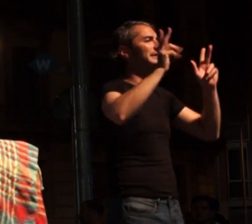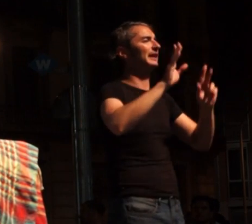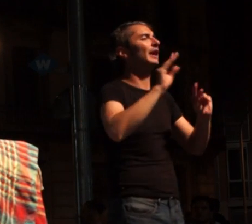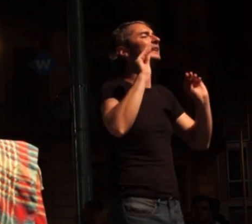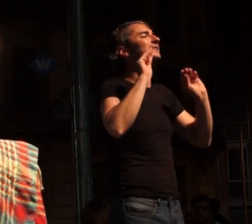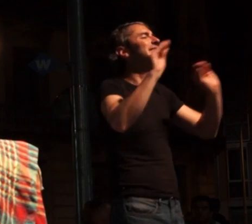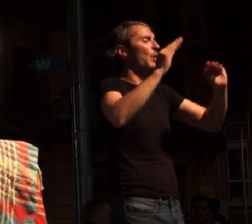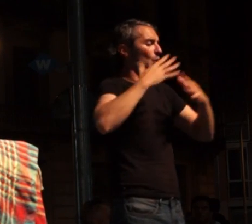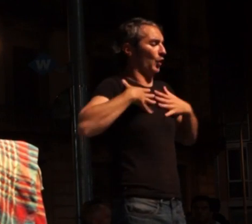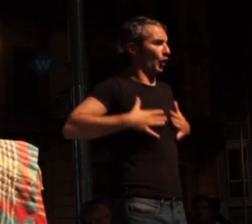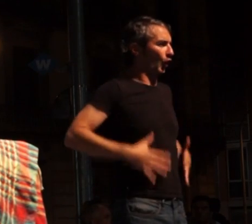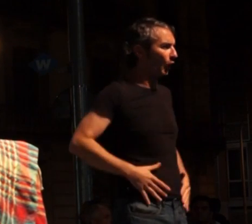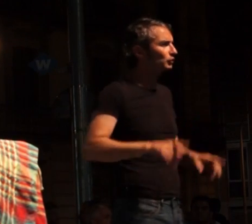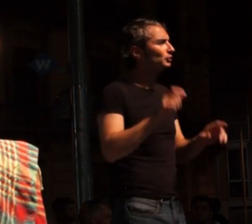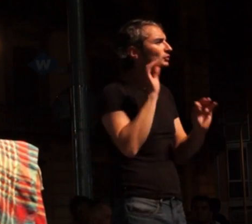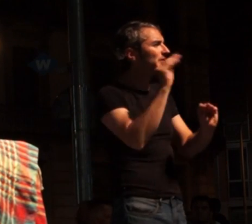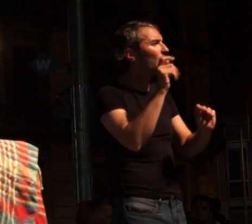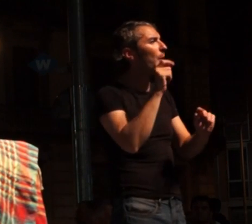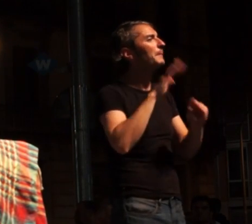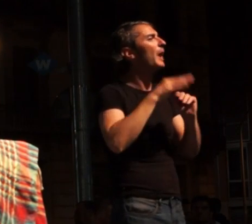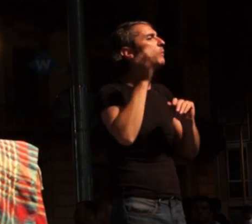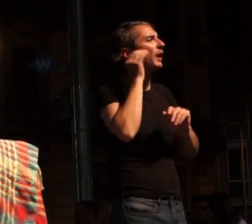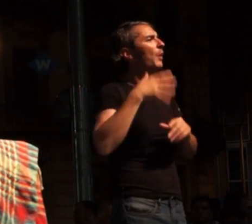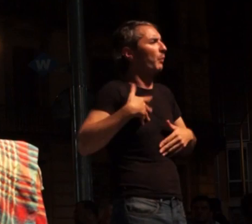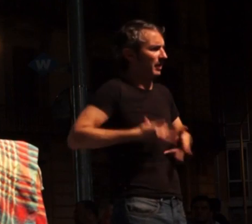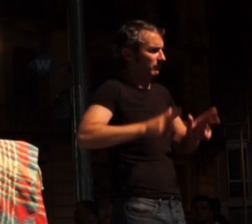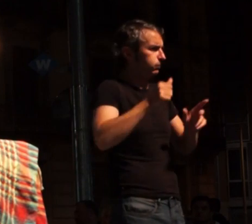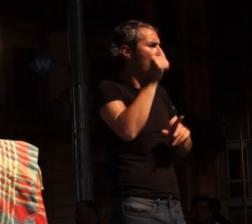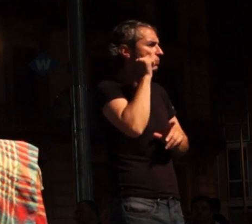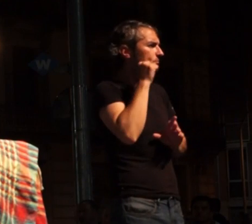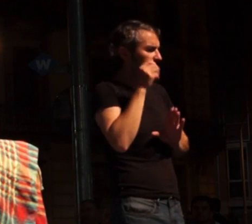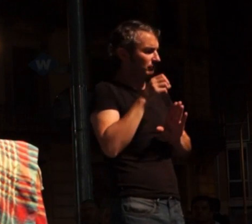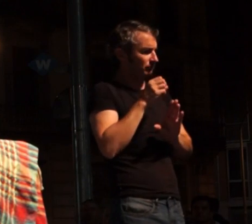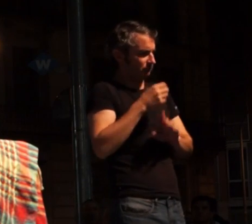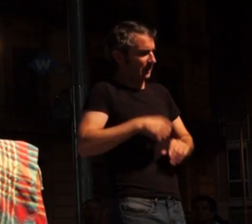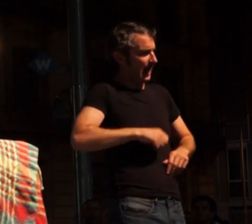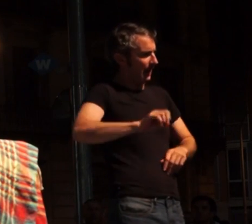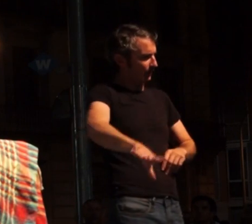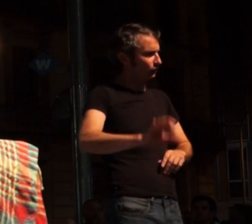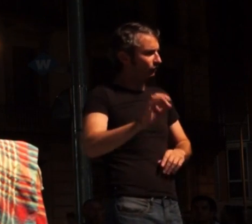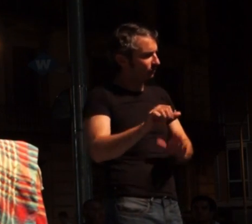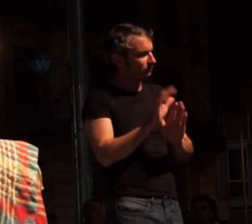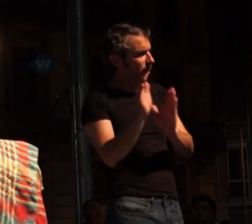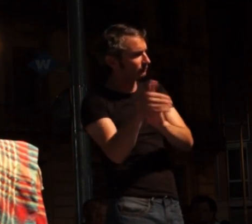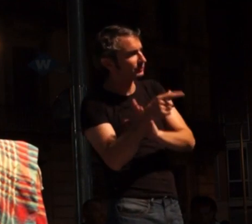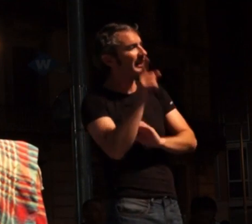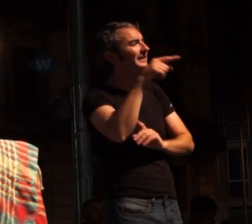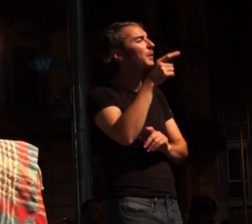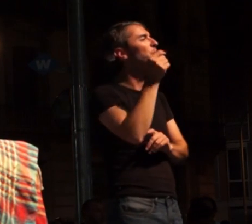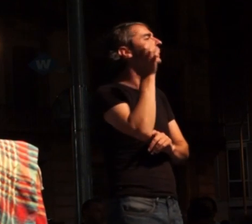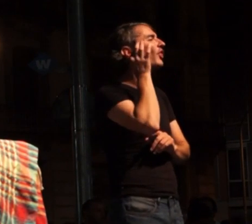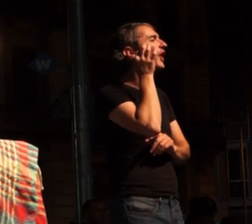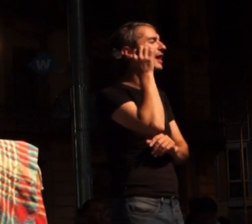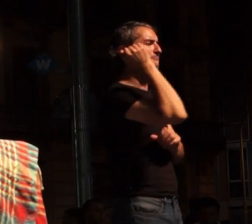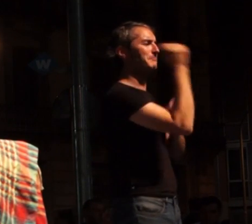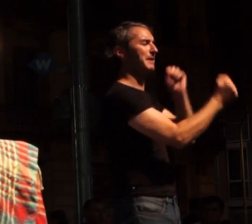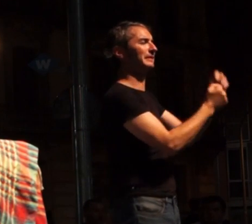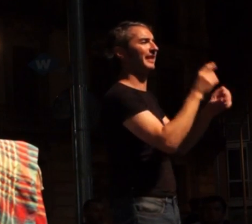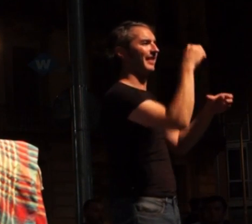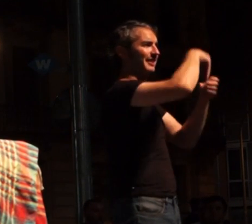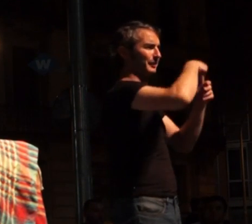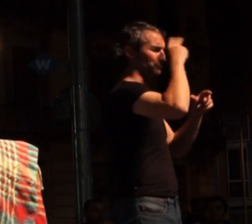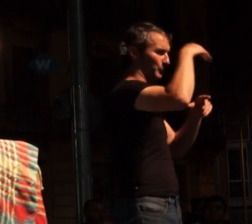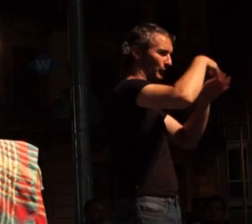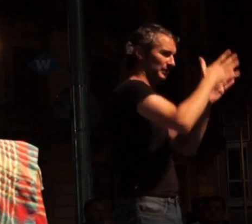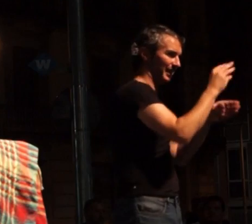propi cos, que permeteren que moltes dones poguessin avortar de forma clandestina, els que moriren assassinats a les comissaries, a les